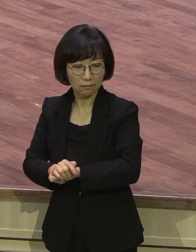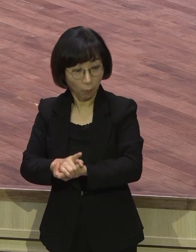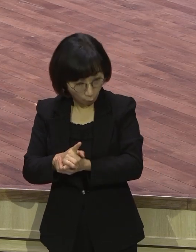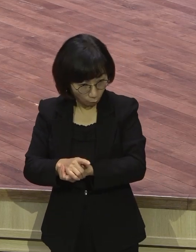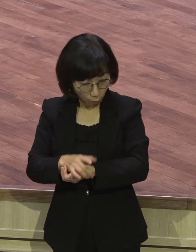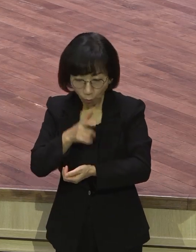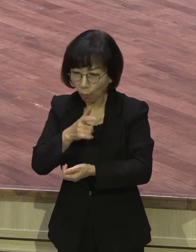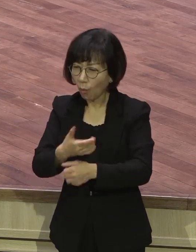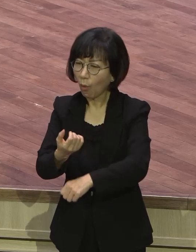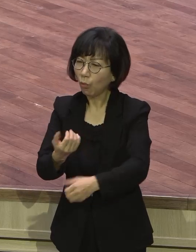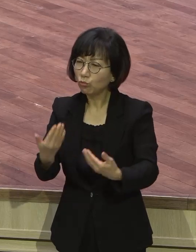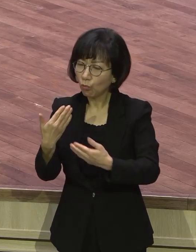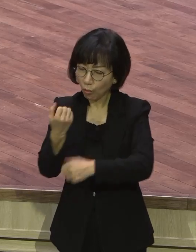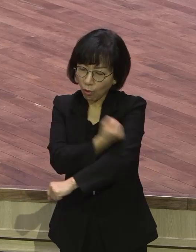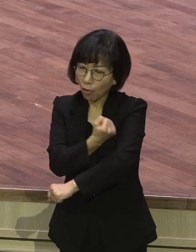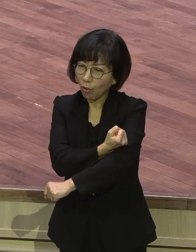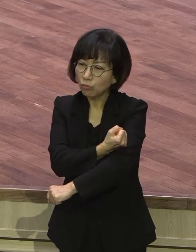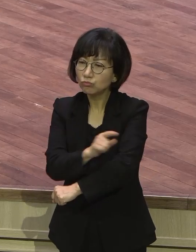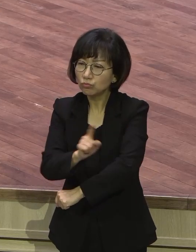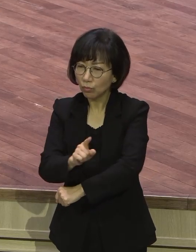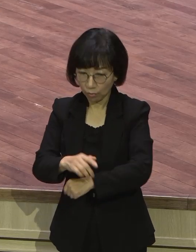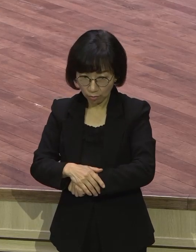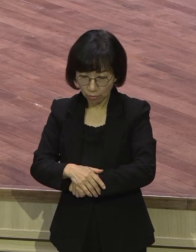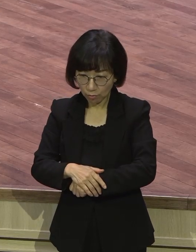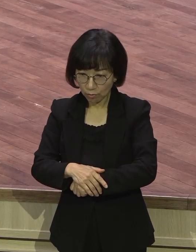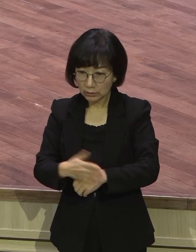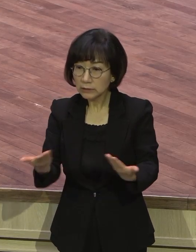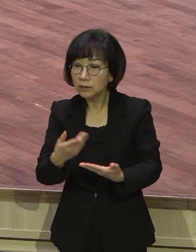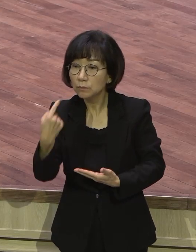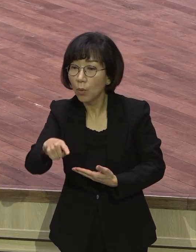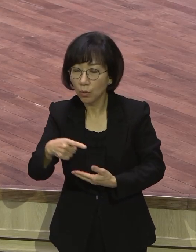뭐냐 조그마한 공장을 한대